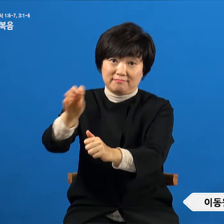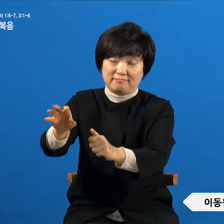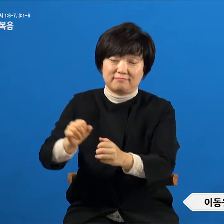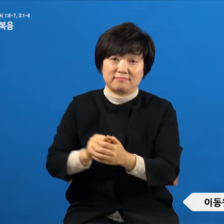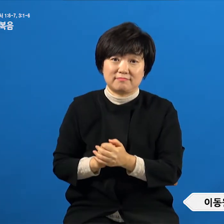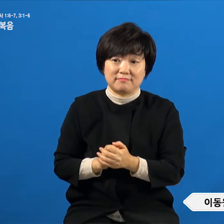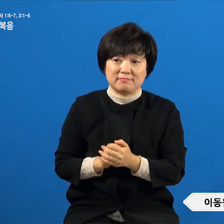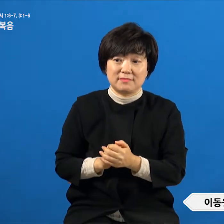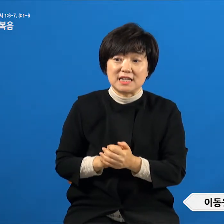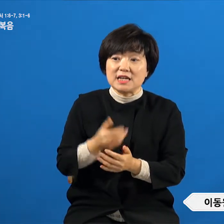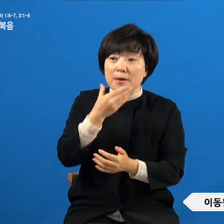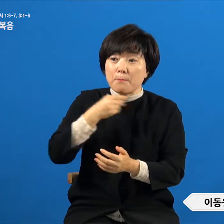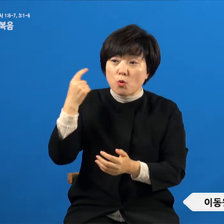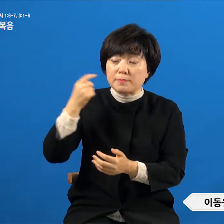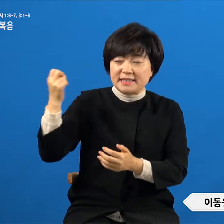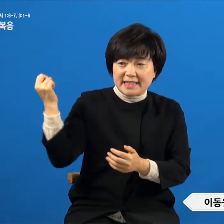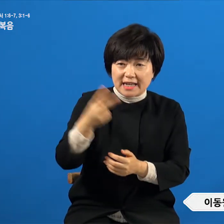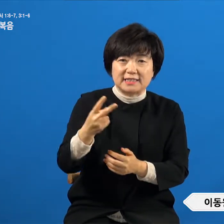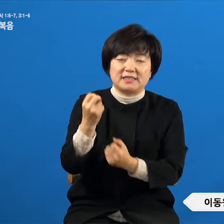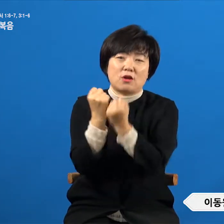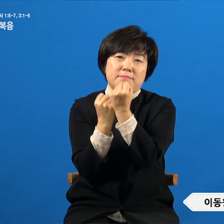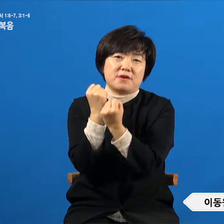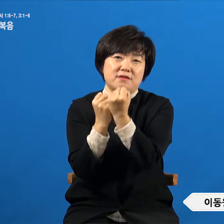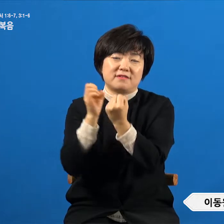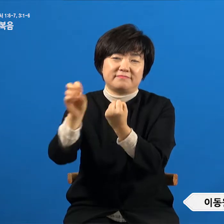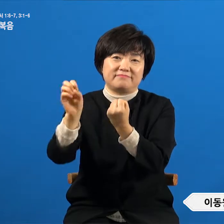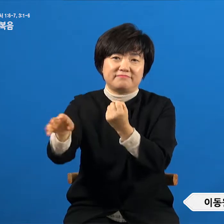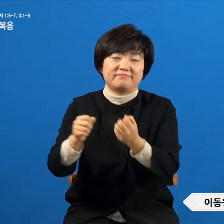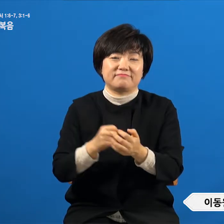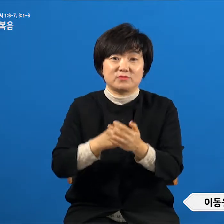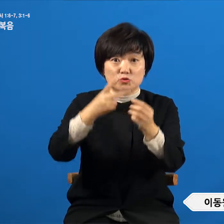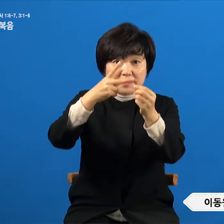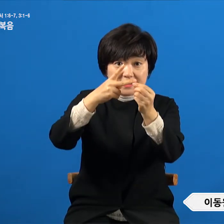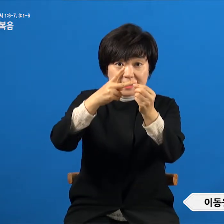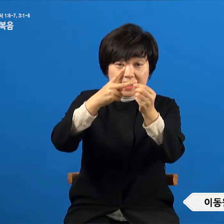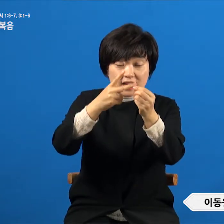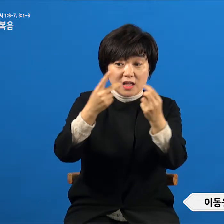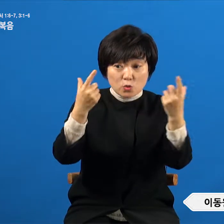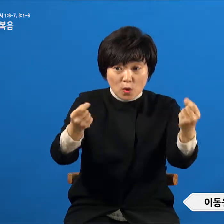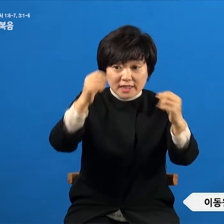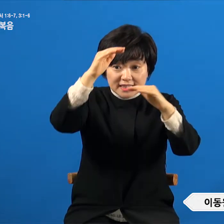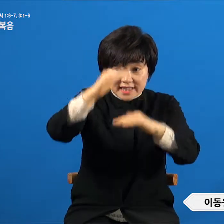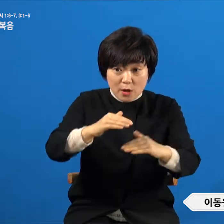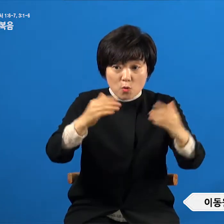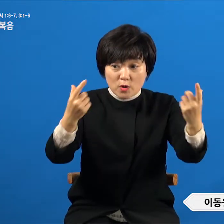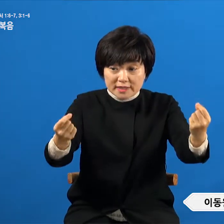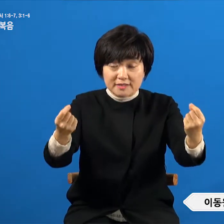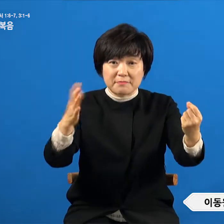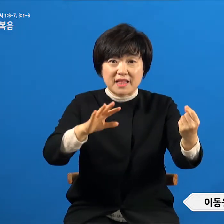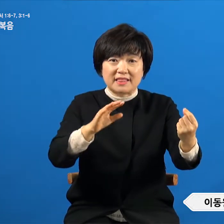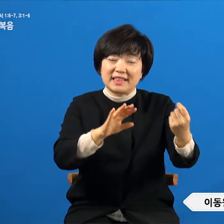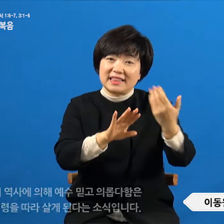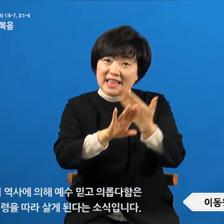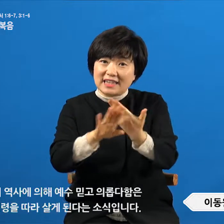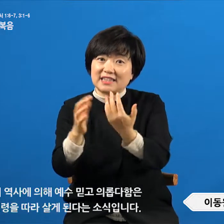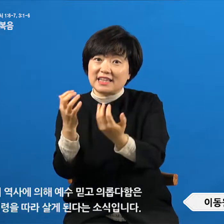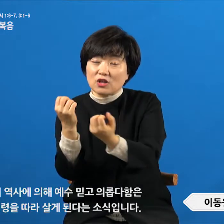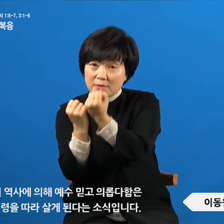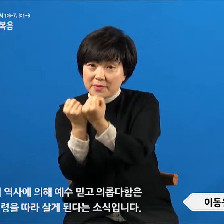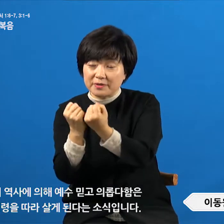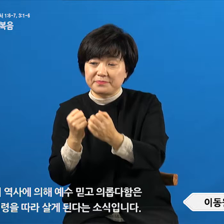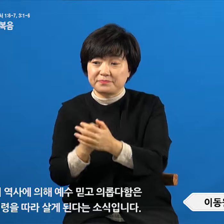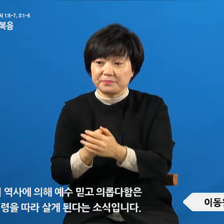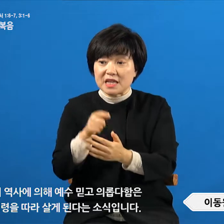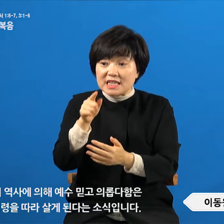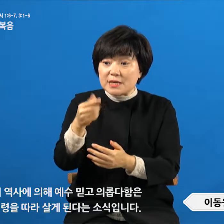바울은 갈라디아서를 통해서 이 복음을 또 이렇게 설명합니다. 이 두 번째, 같은 내용이지만 다르게 설명을 하는데, 이 복음은